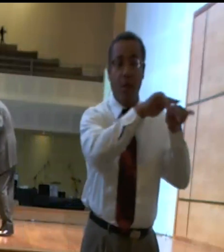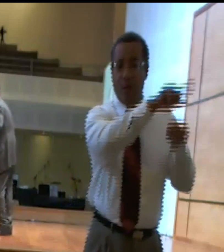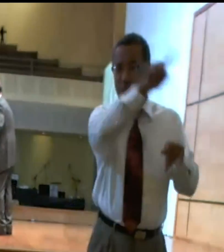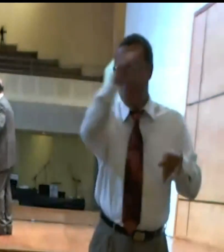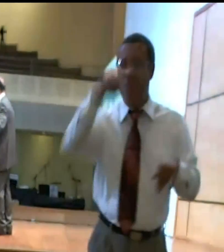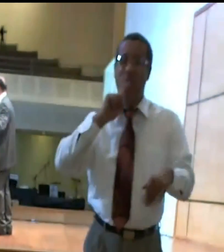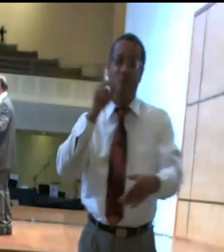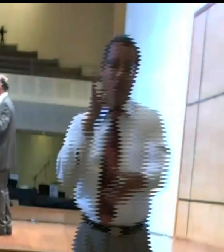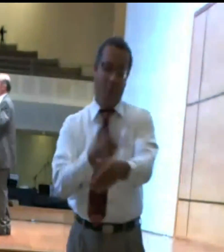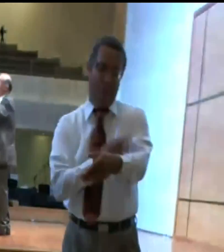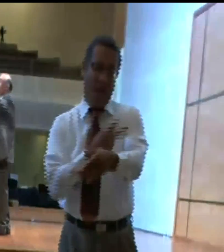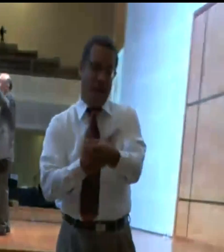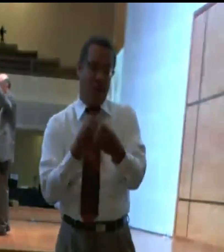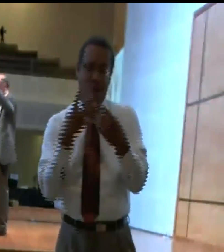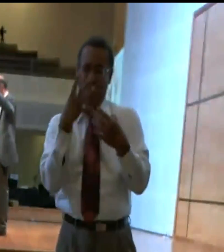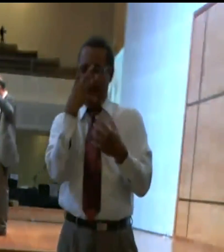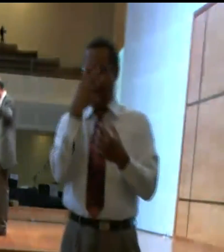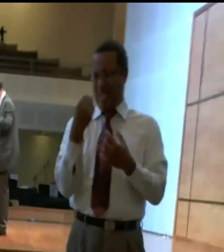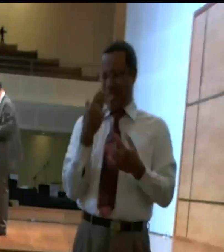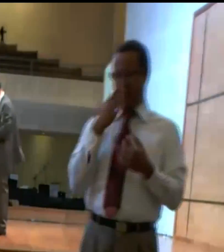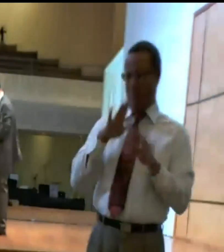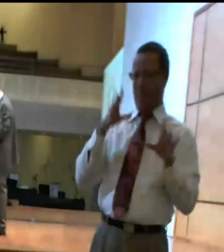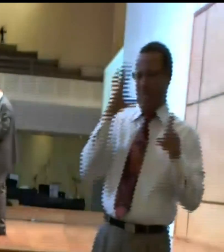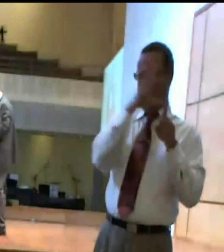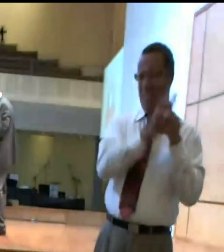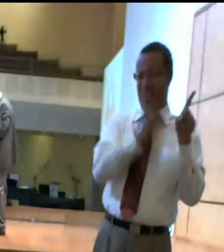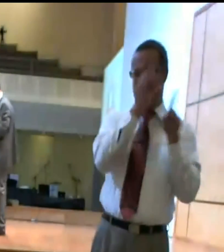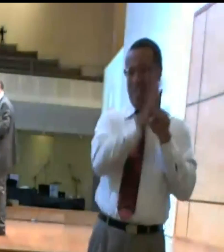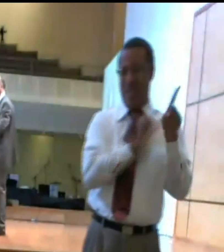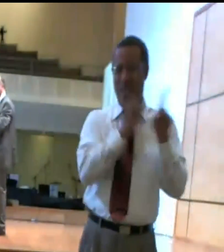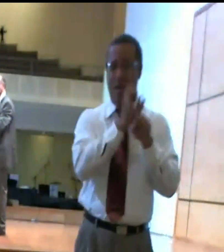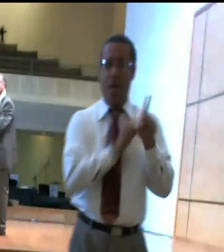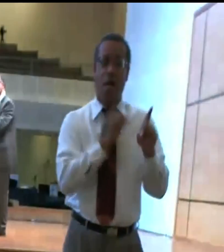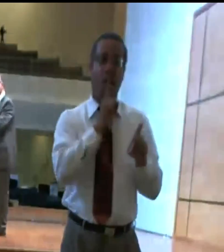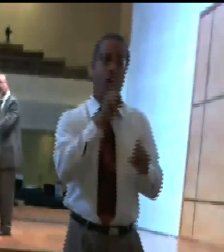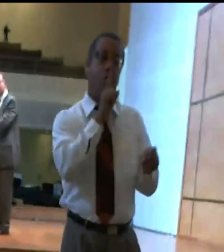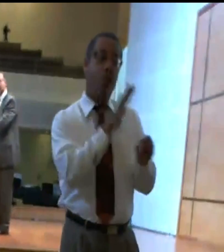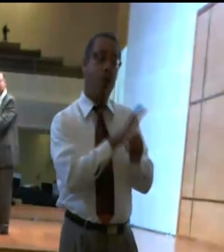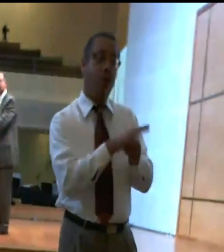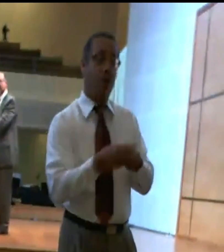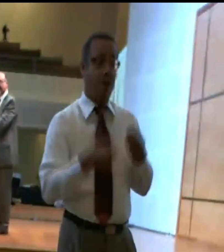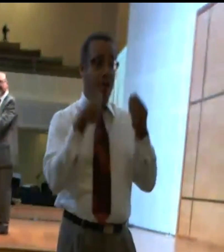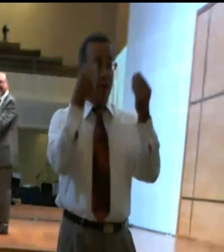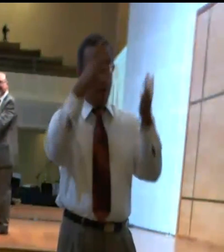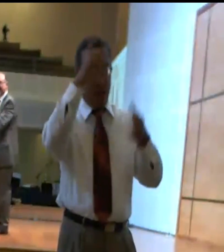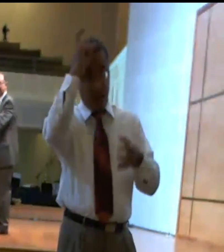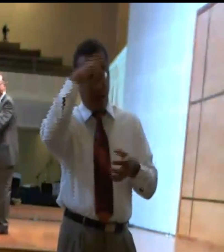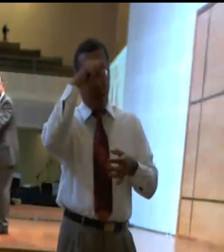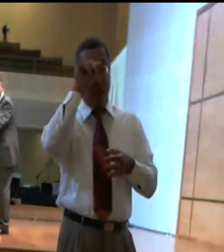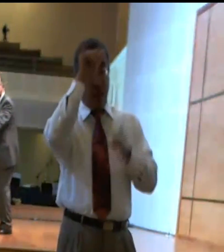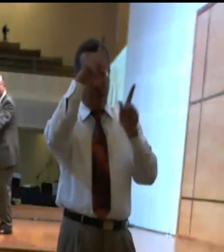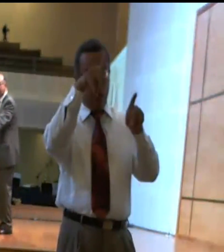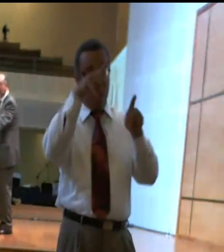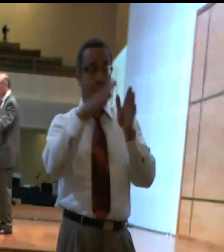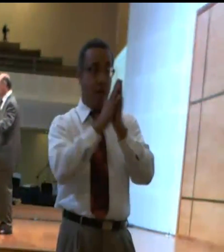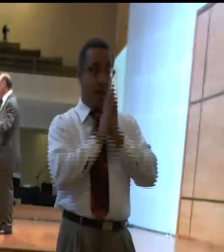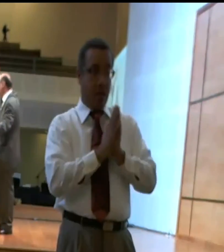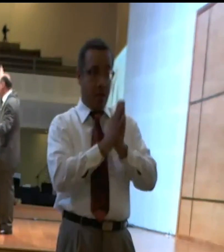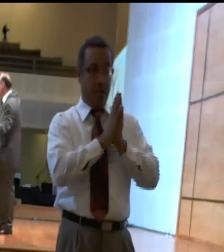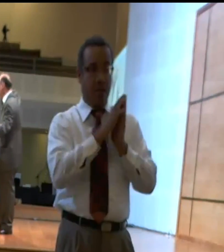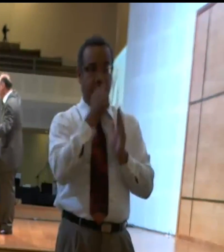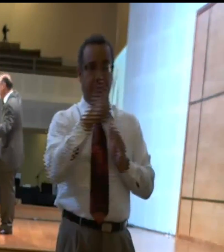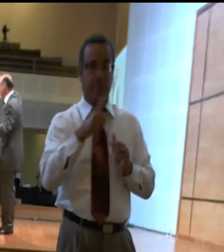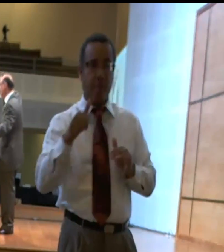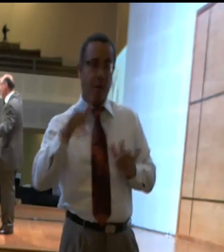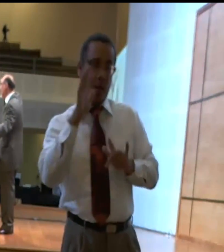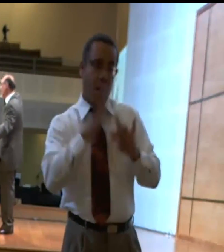lobos. La buena noticia es que Dios ha prometido dar sabiduría a los que la pidan. Si alguno tiene